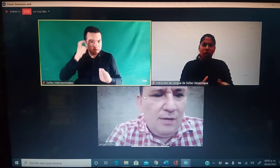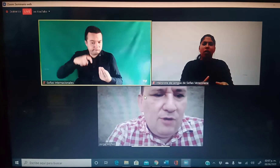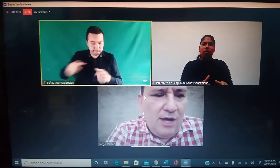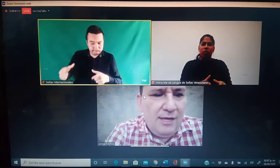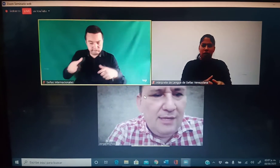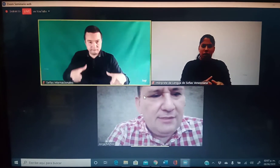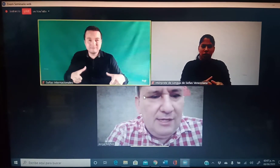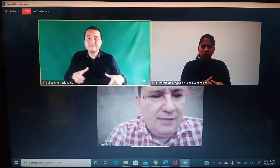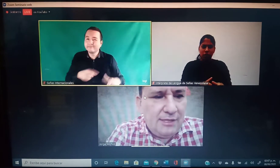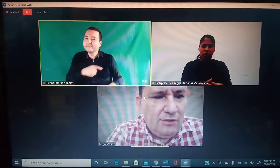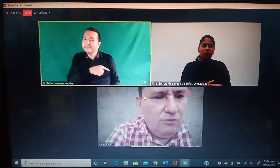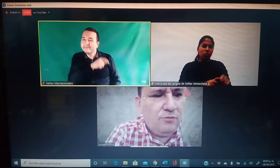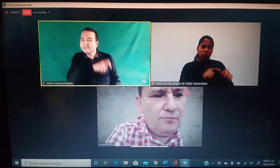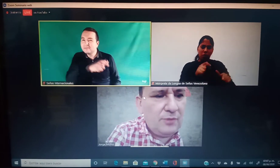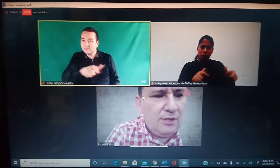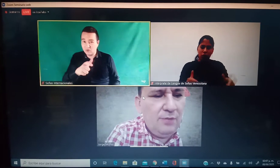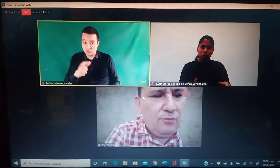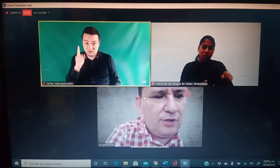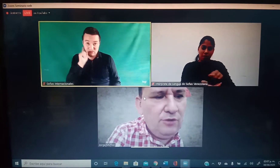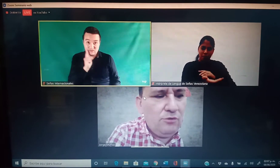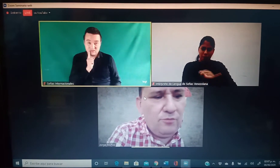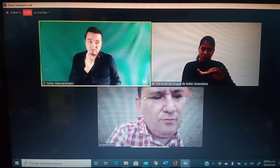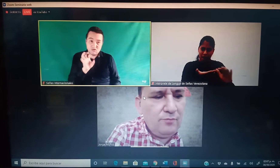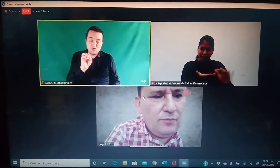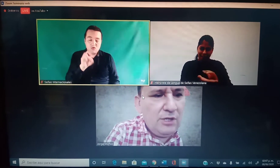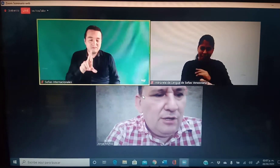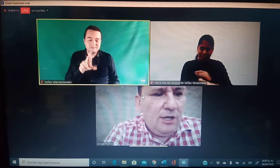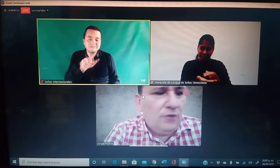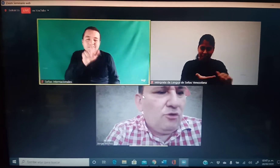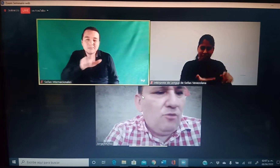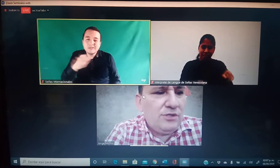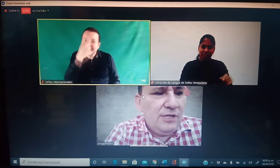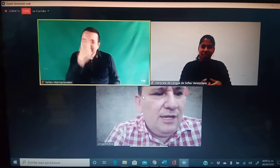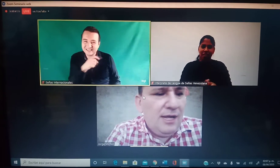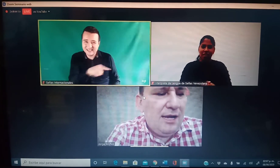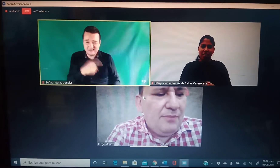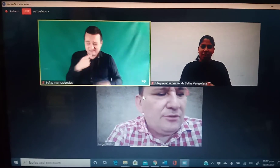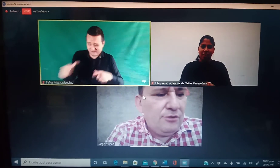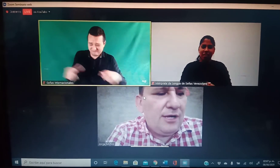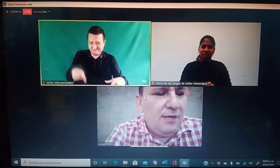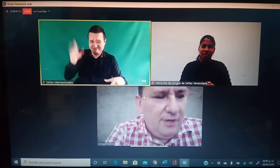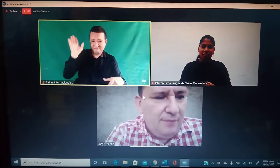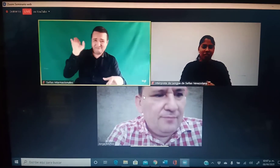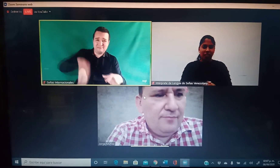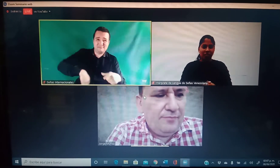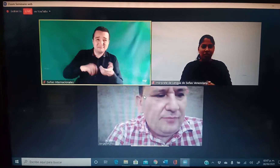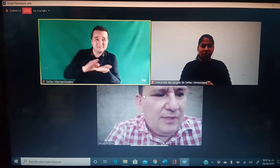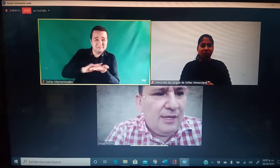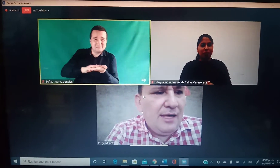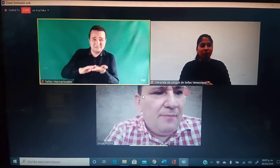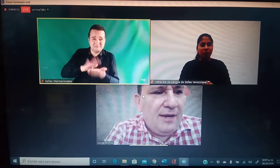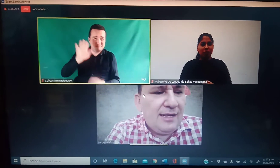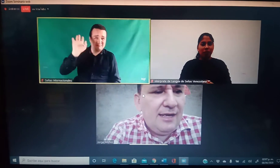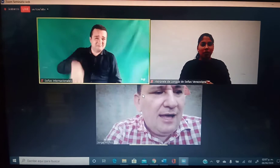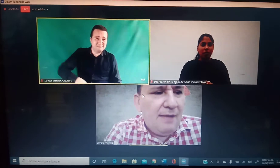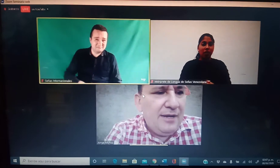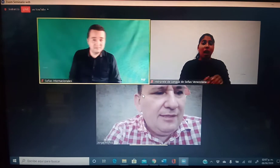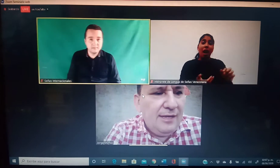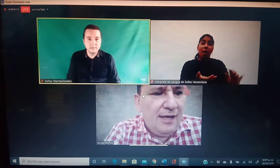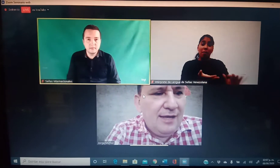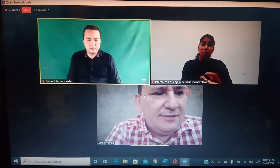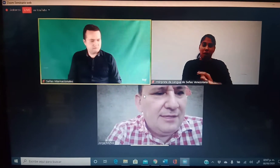digamos, hay que decirles que no y por qué no. Es como decirle a la persona que ve que ya para qué